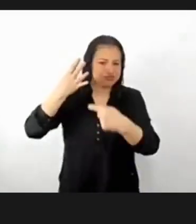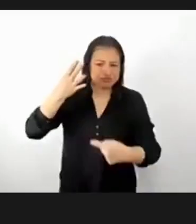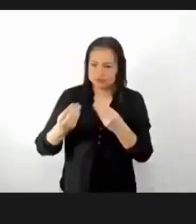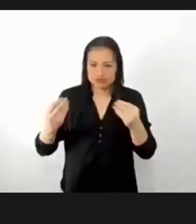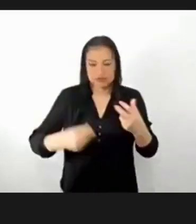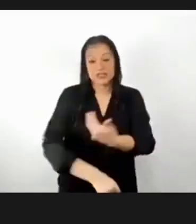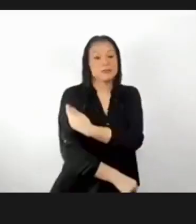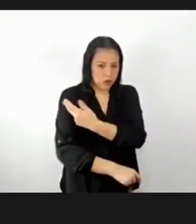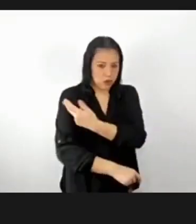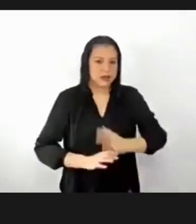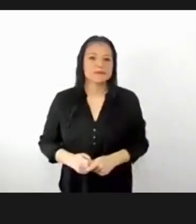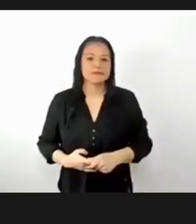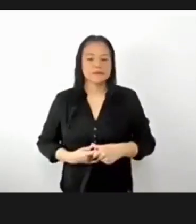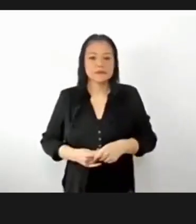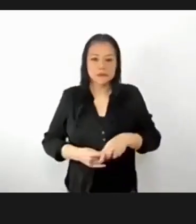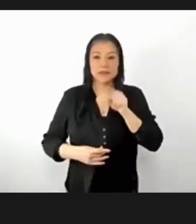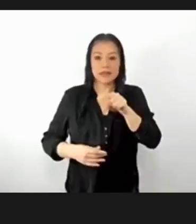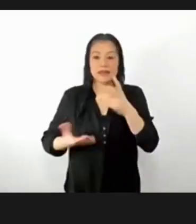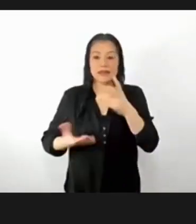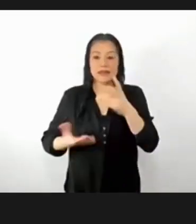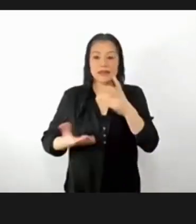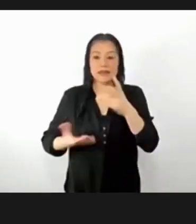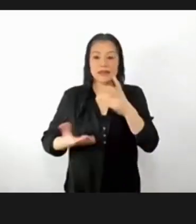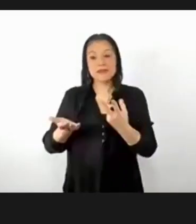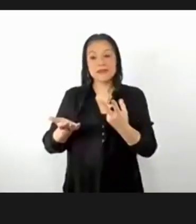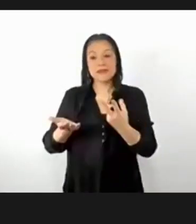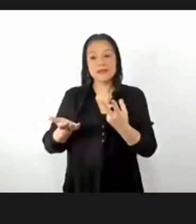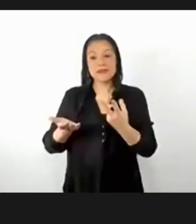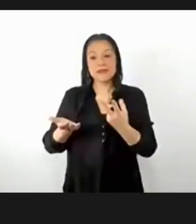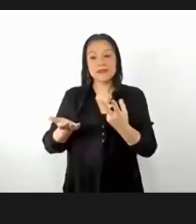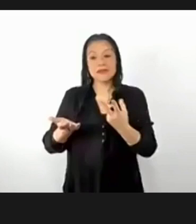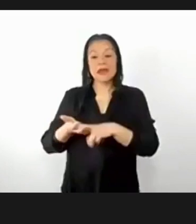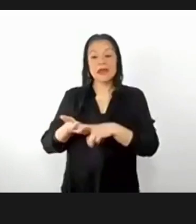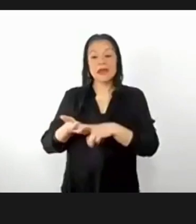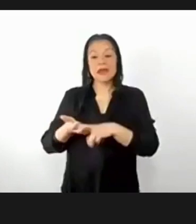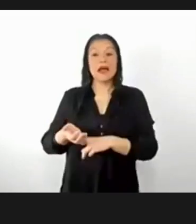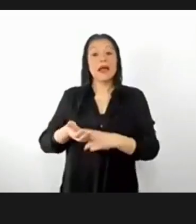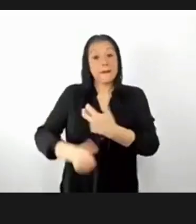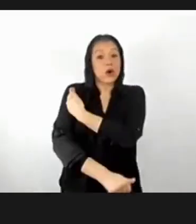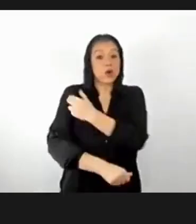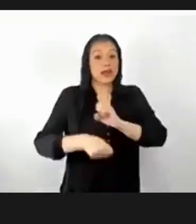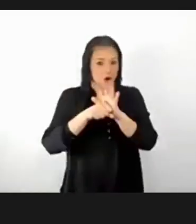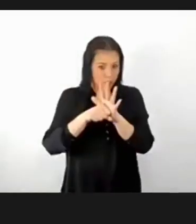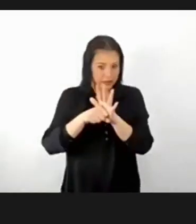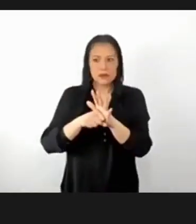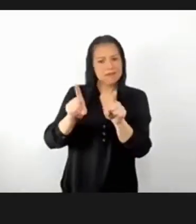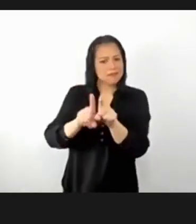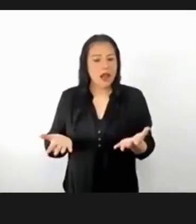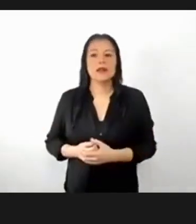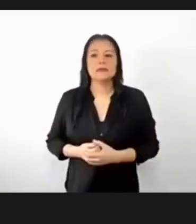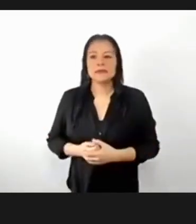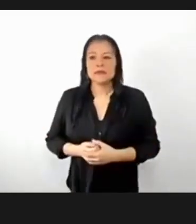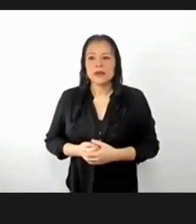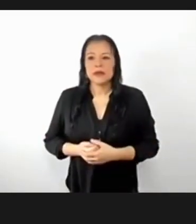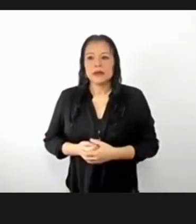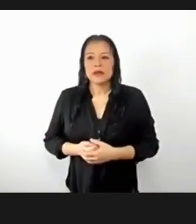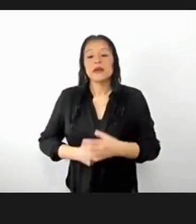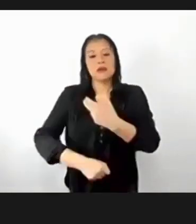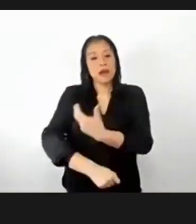muchas vacunas. Bueno, esta vacuna de COVID-19 es eso, es